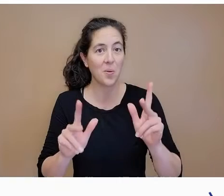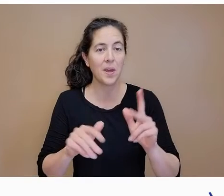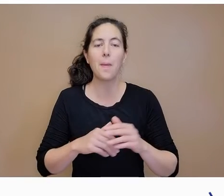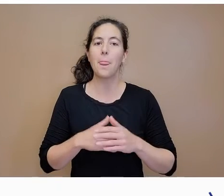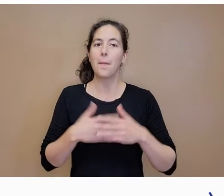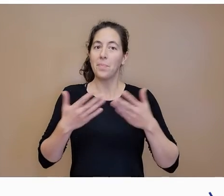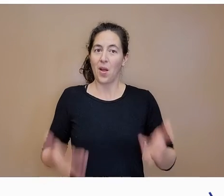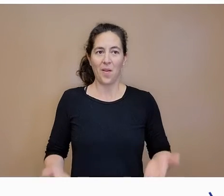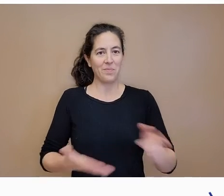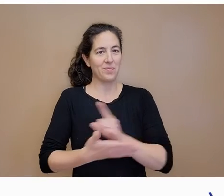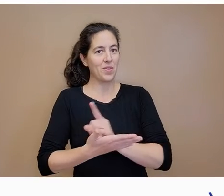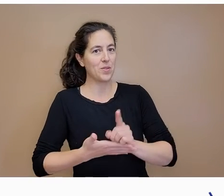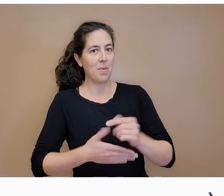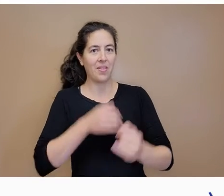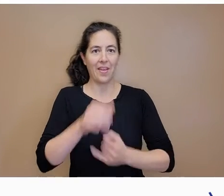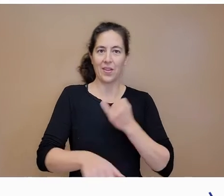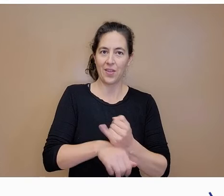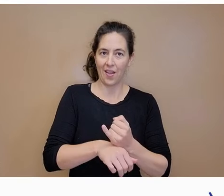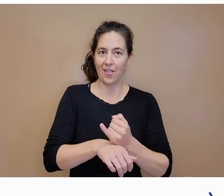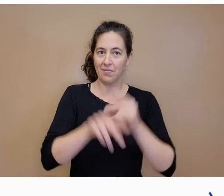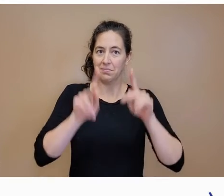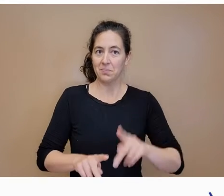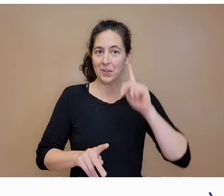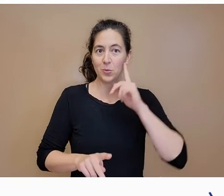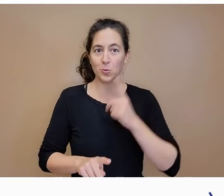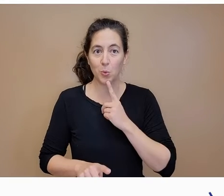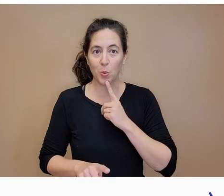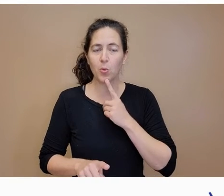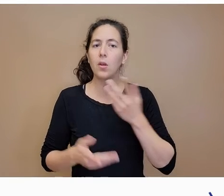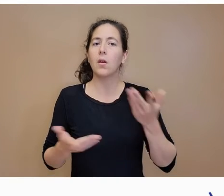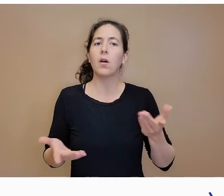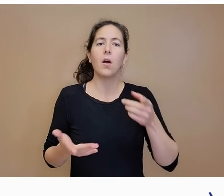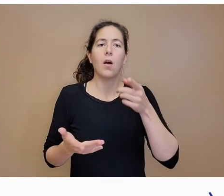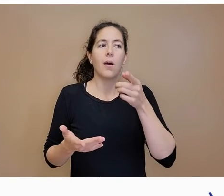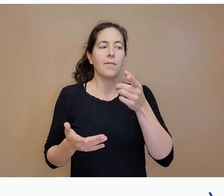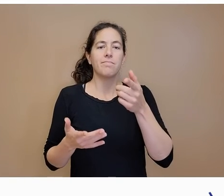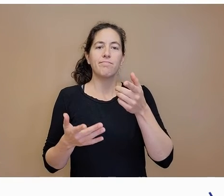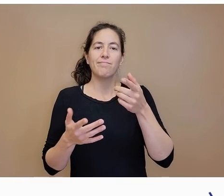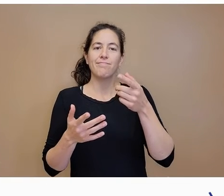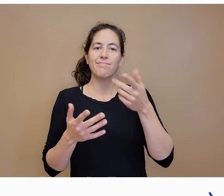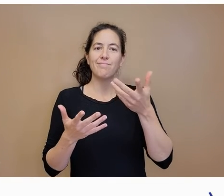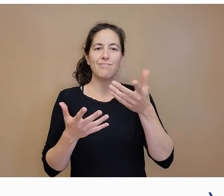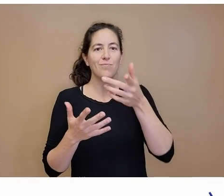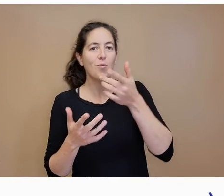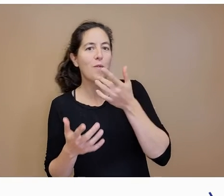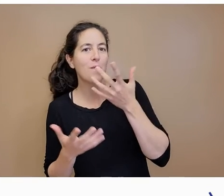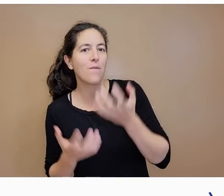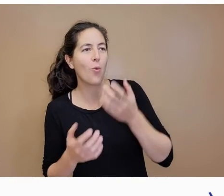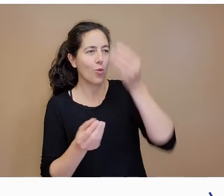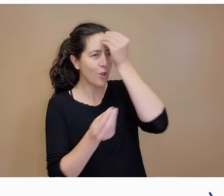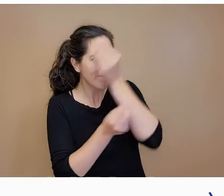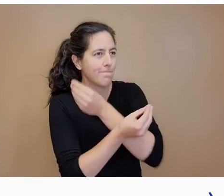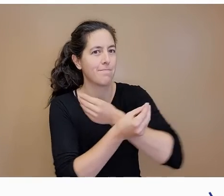international des personnes sourdes, qu'est-ce que vous voulez que le message que ça envoie, quel